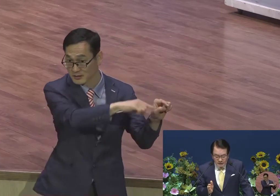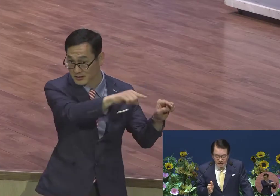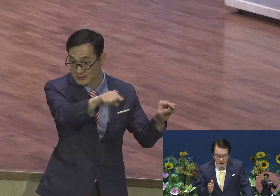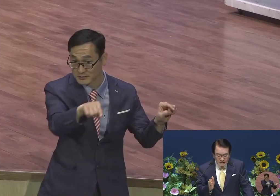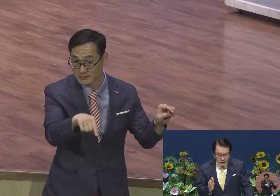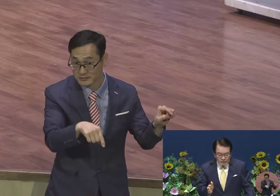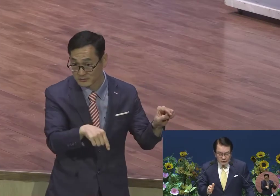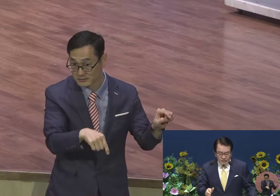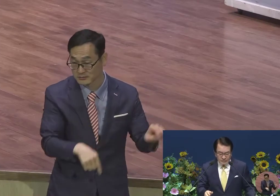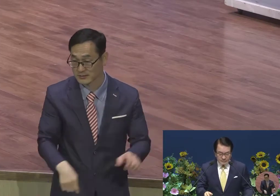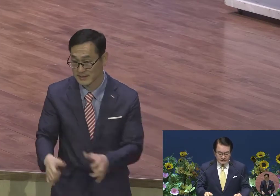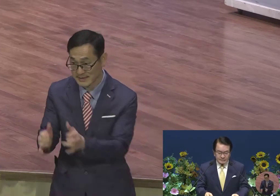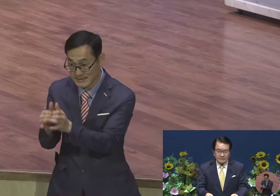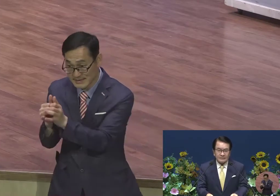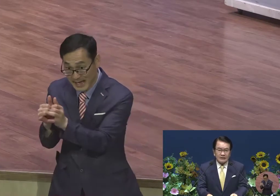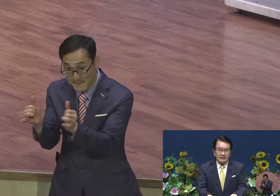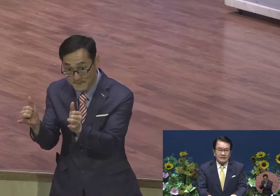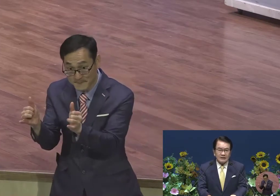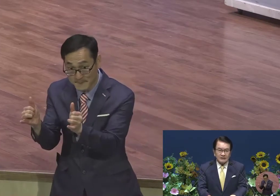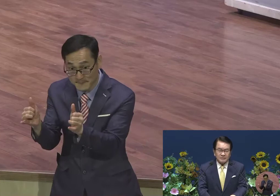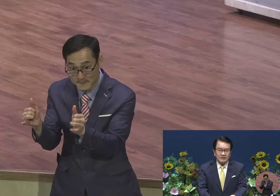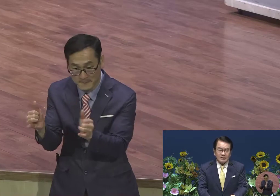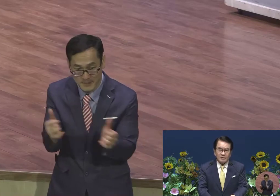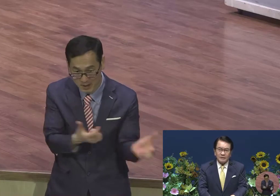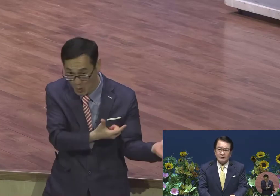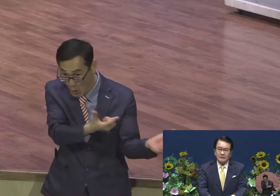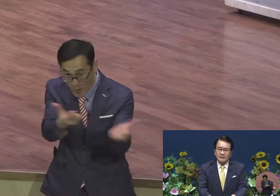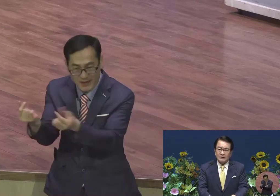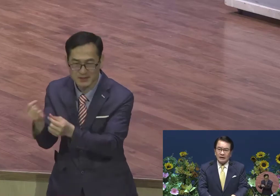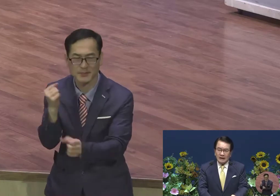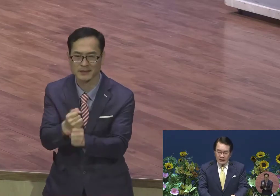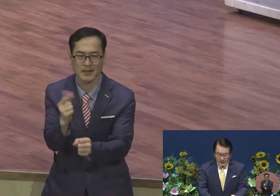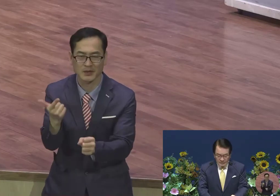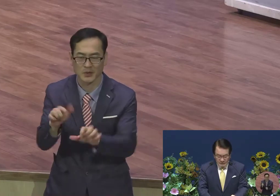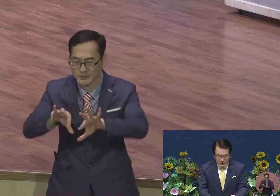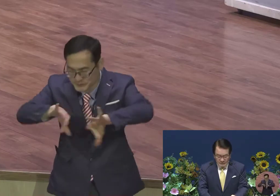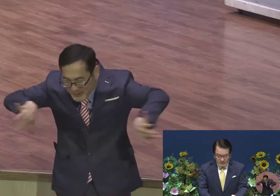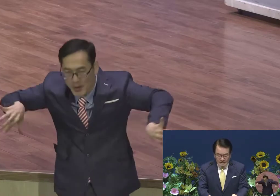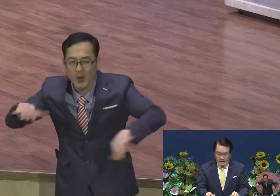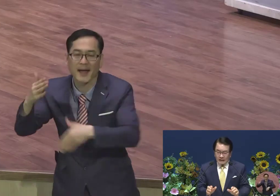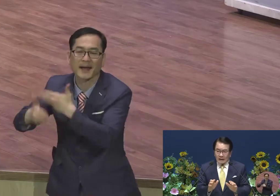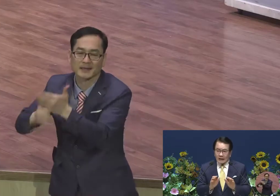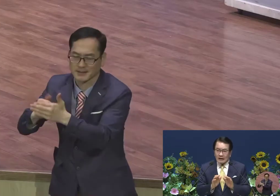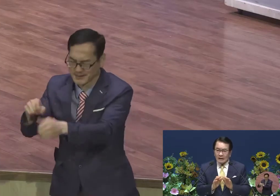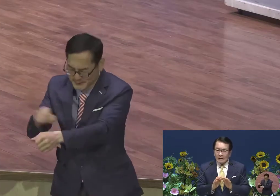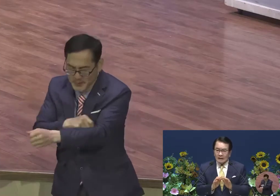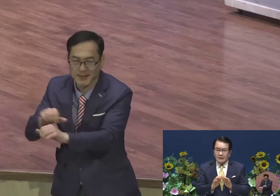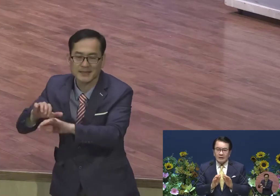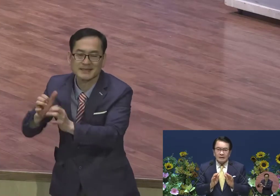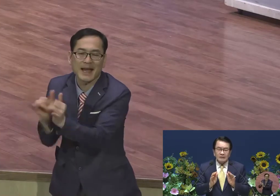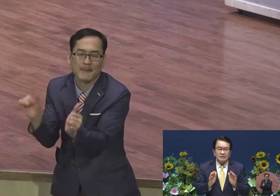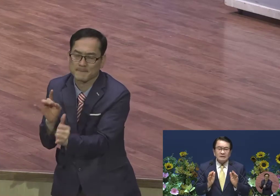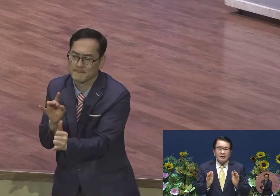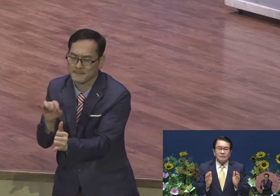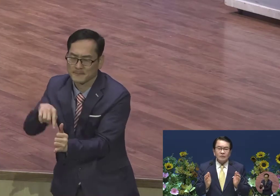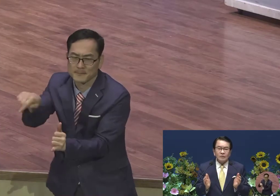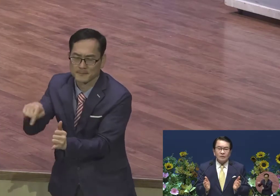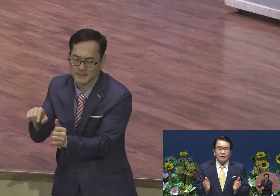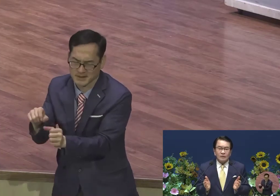특별하게 따로 창조했어요. 창세 1장 2절째로 보면 하나님께서 하나님의